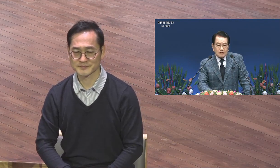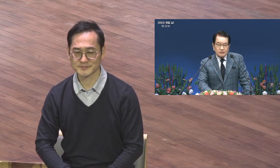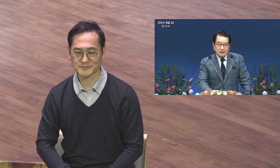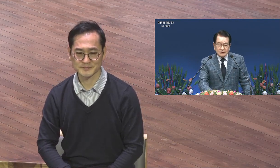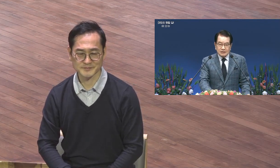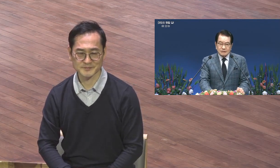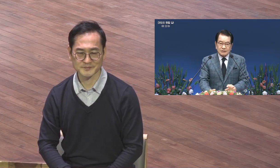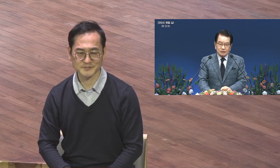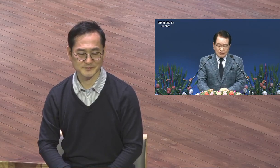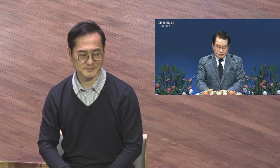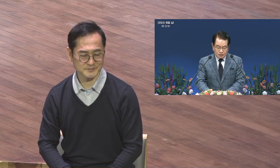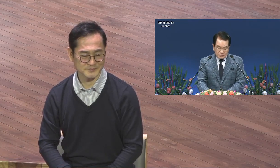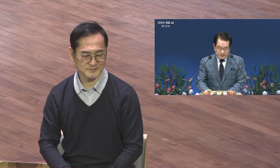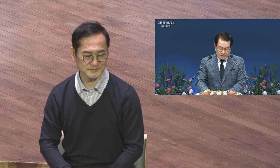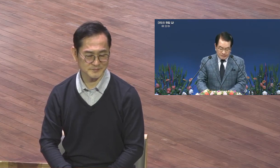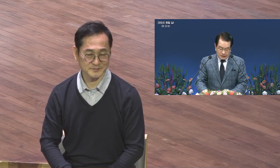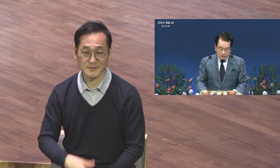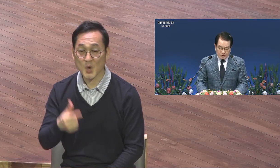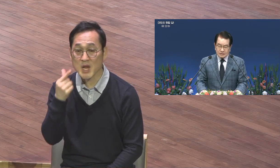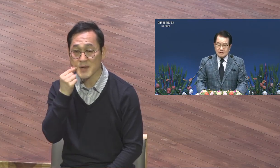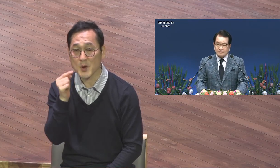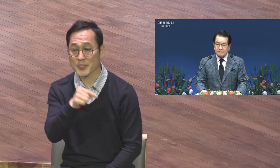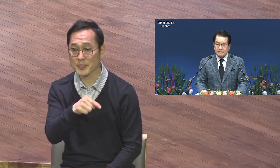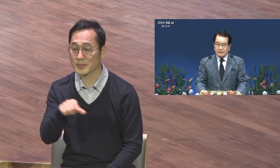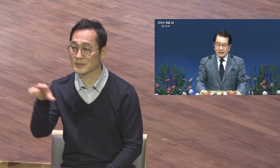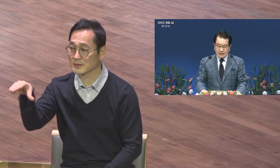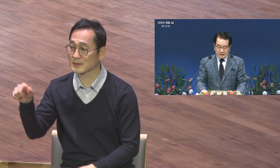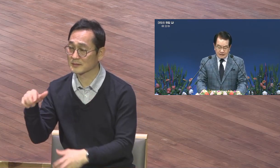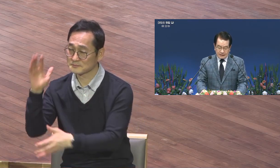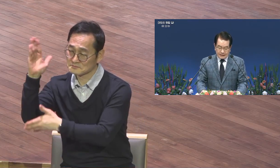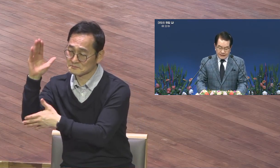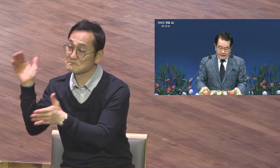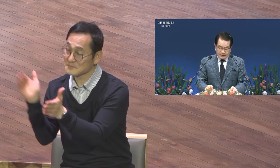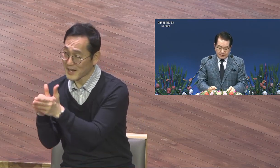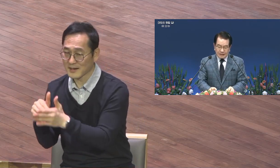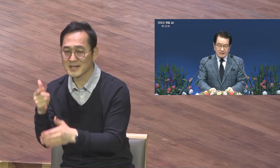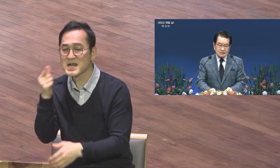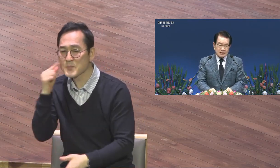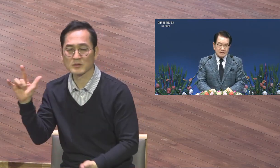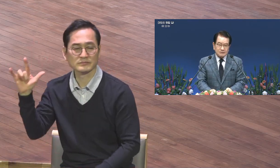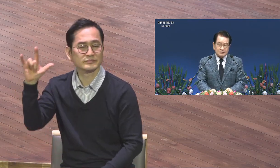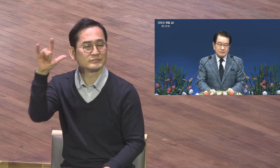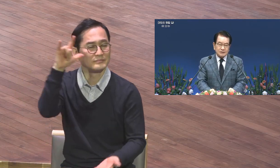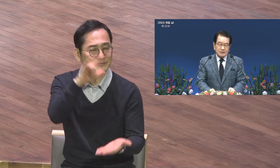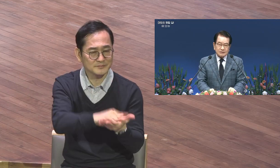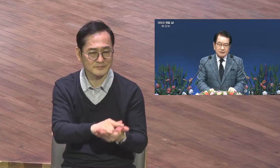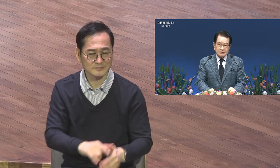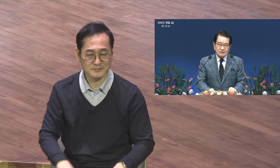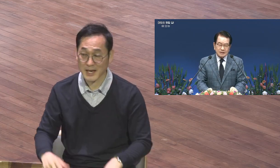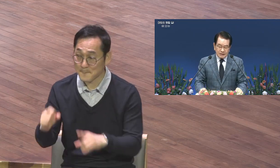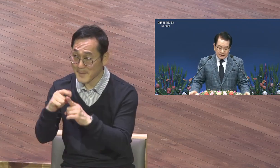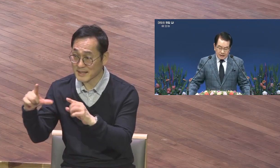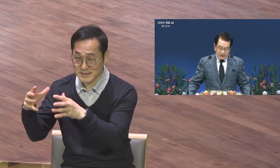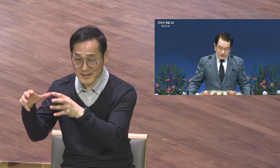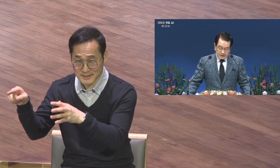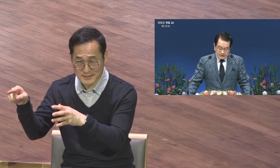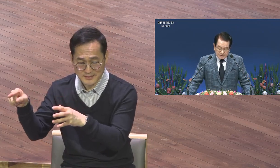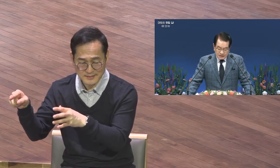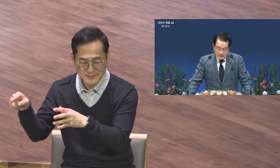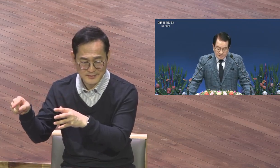그리고 바로 저는 이어서 또 일본 집회를 바로 거기서 가게 되는데 이 파키스탄은 전